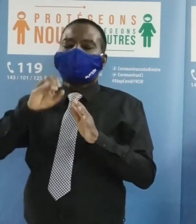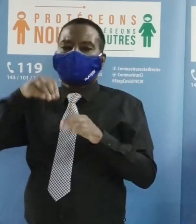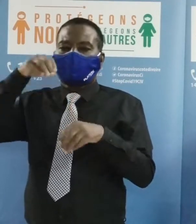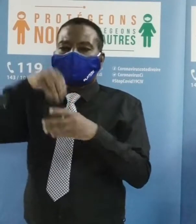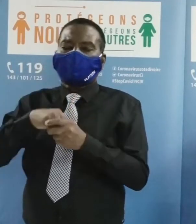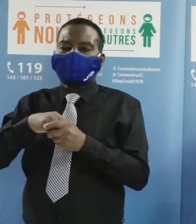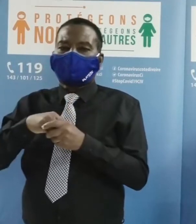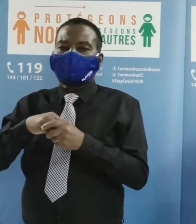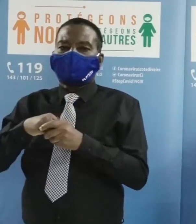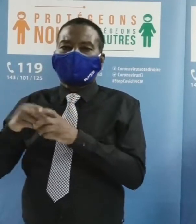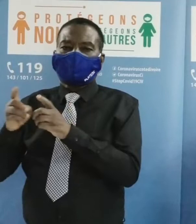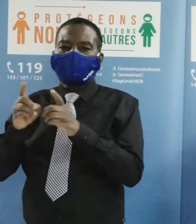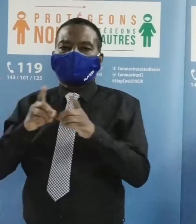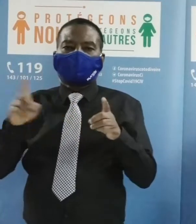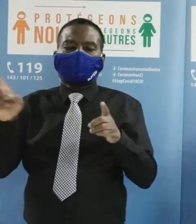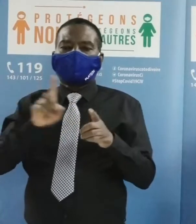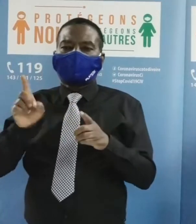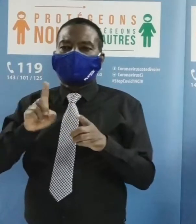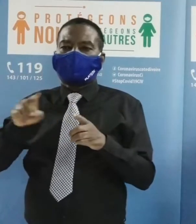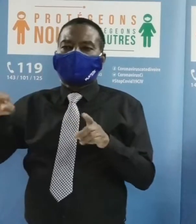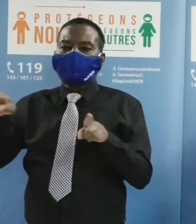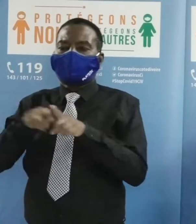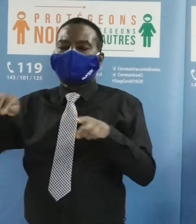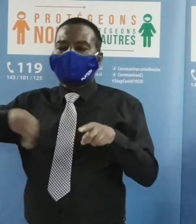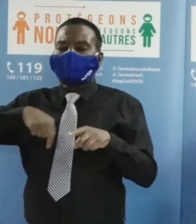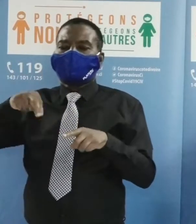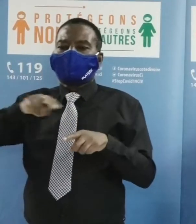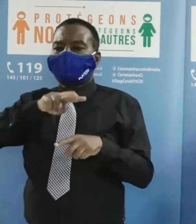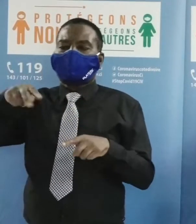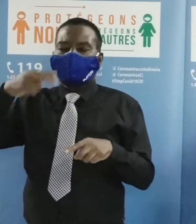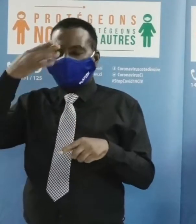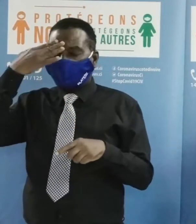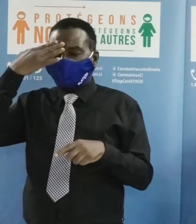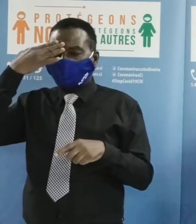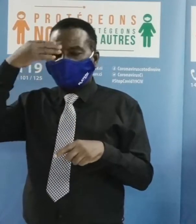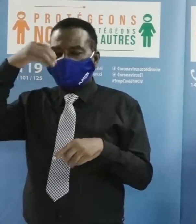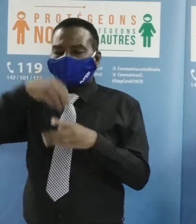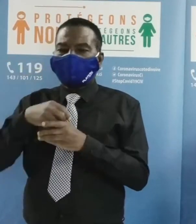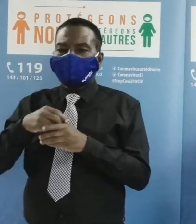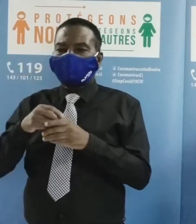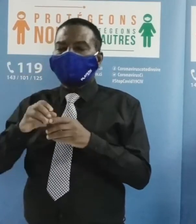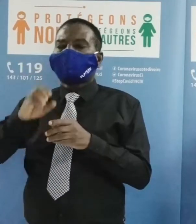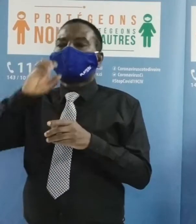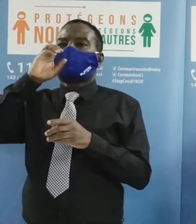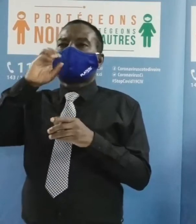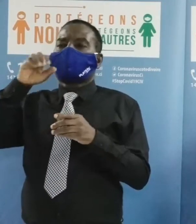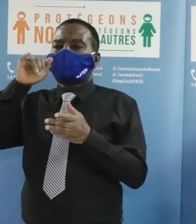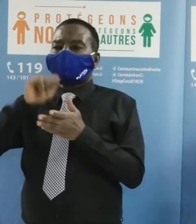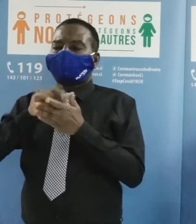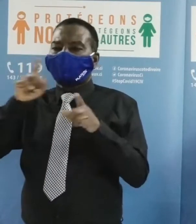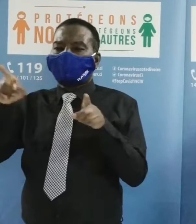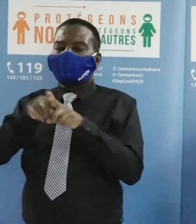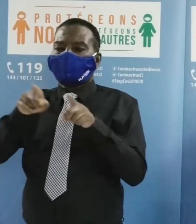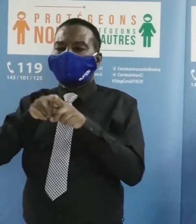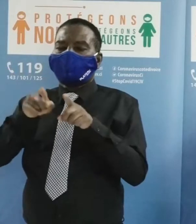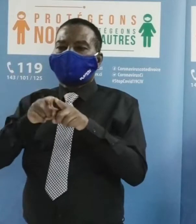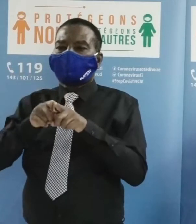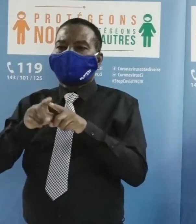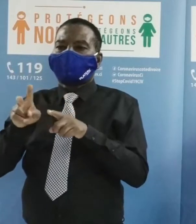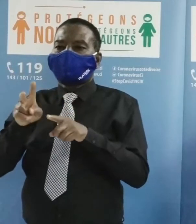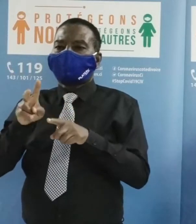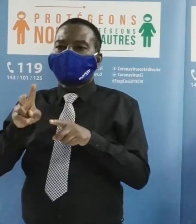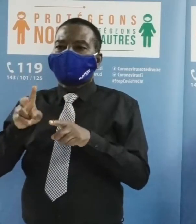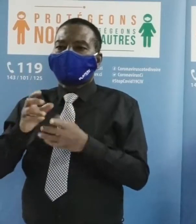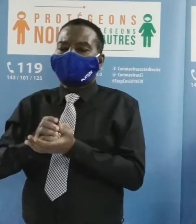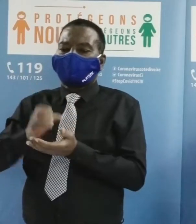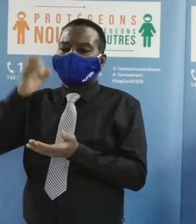la mesure où comme vous le savez dans les grains c'est le même verre qui sert à x